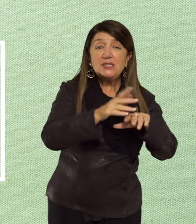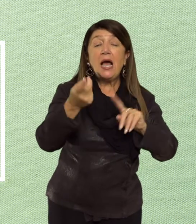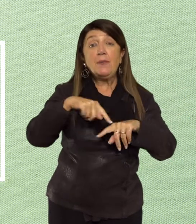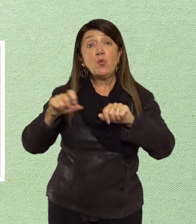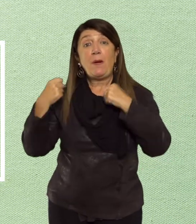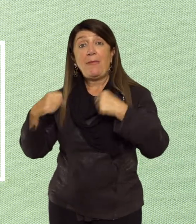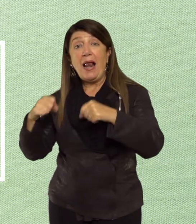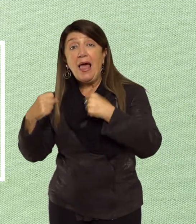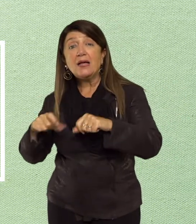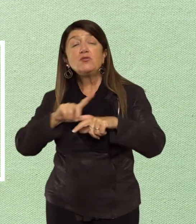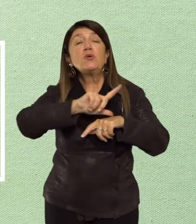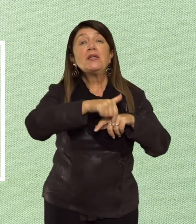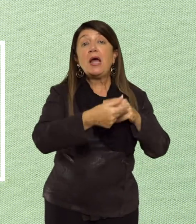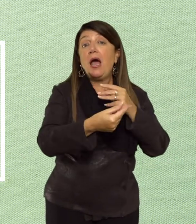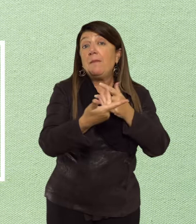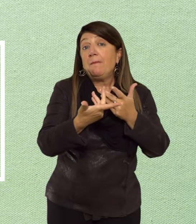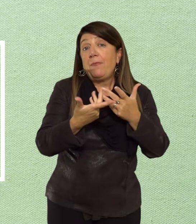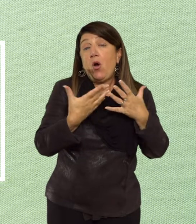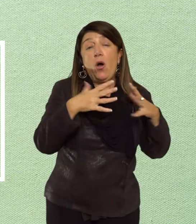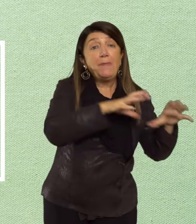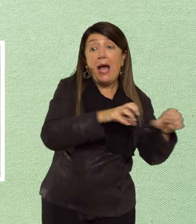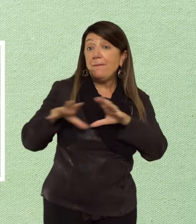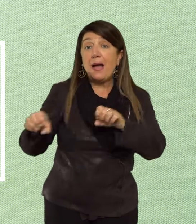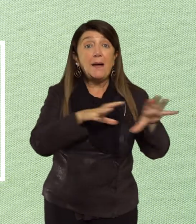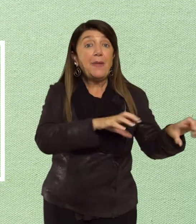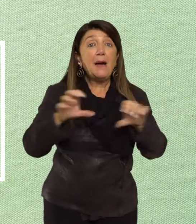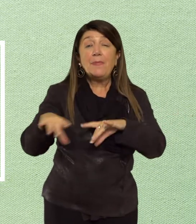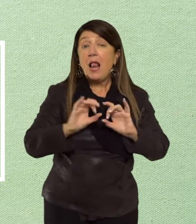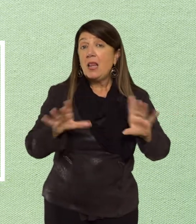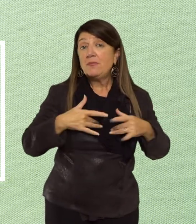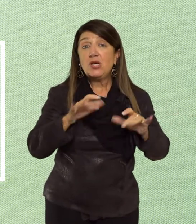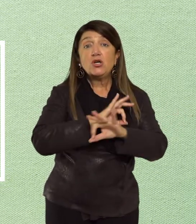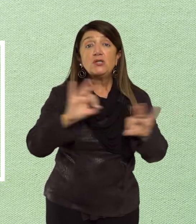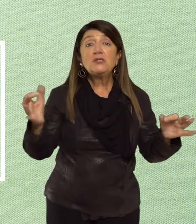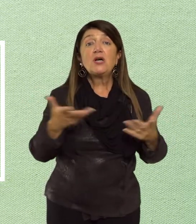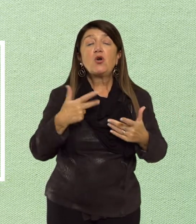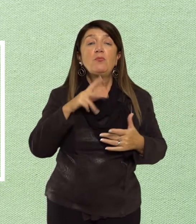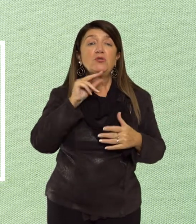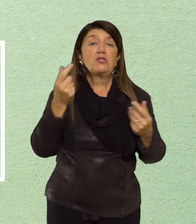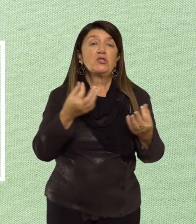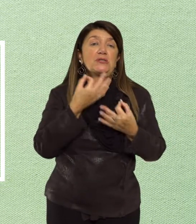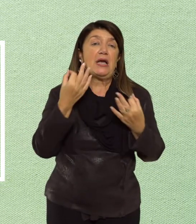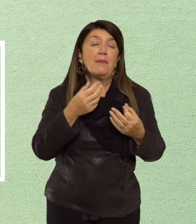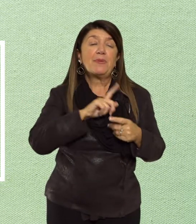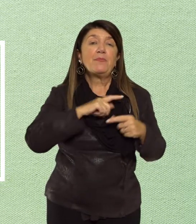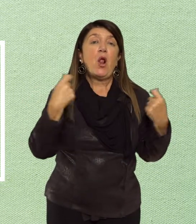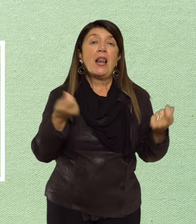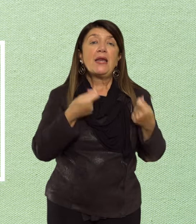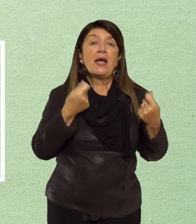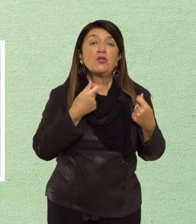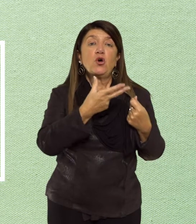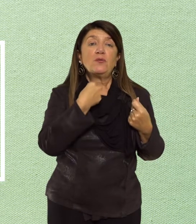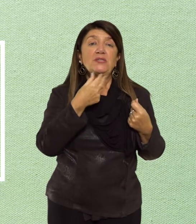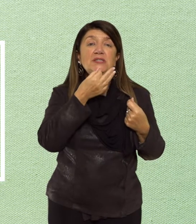tempo che ti richiede è tantissimo, ma poi come dico sempre, questo me l'ha insegnato il mio allenatore, fare l'atleta non vuol dire essere impegnato